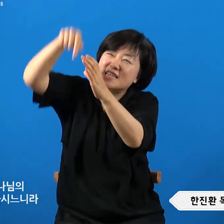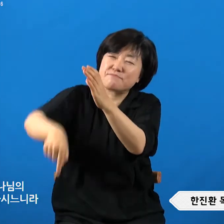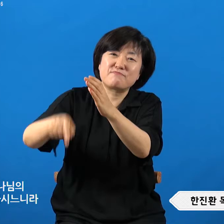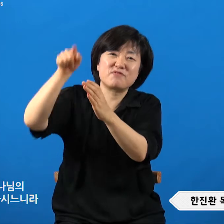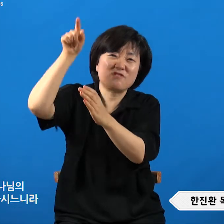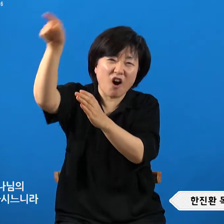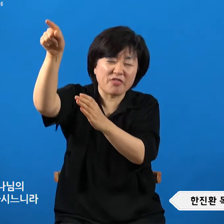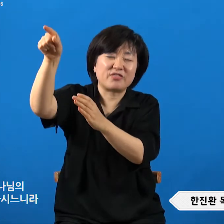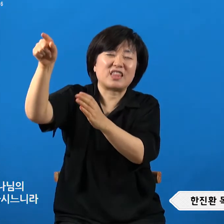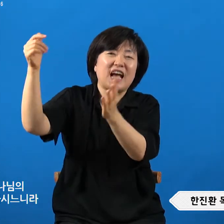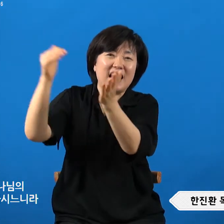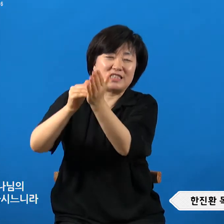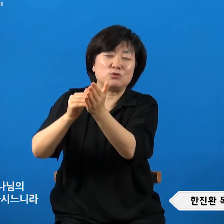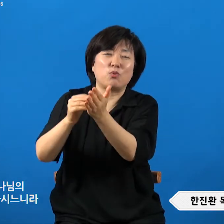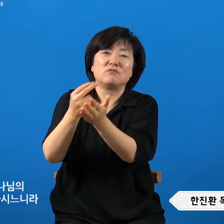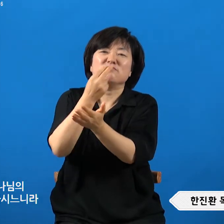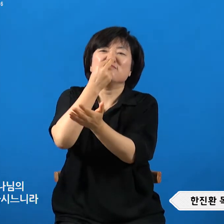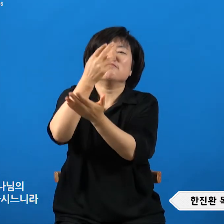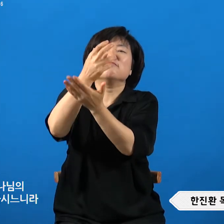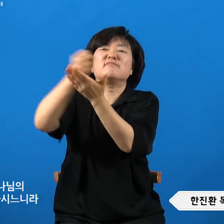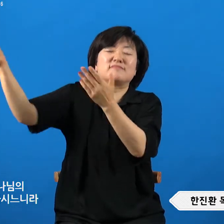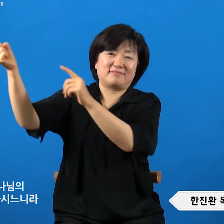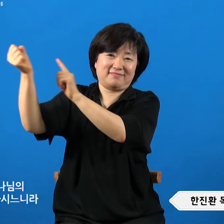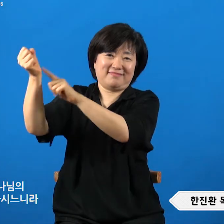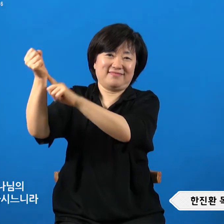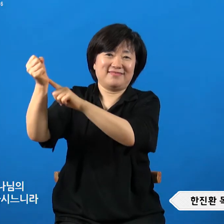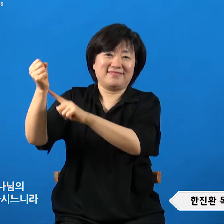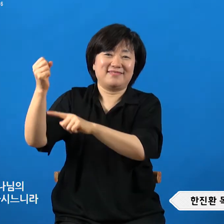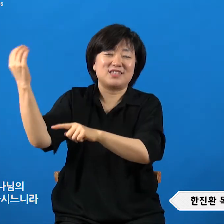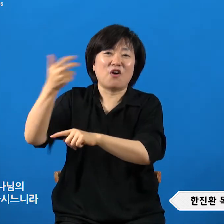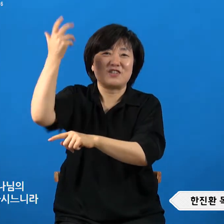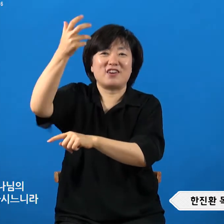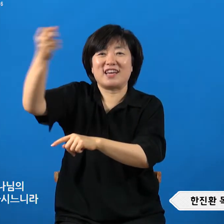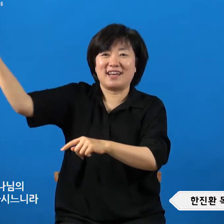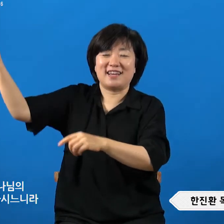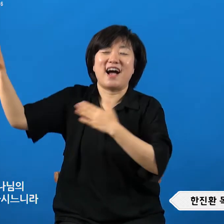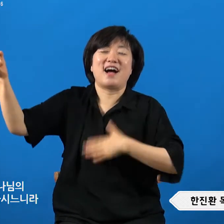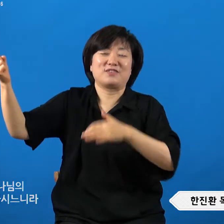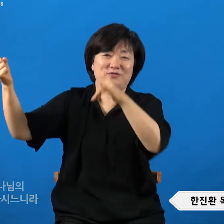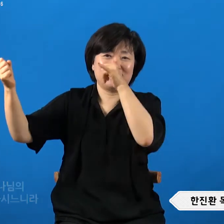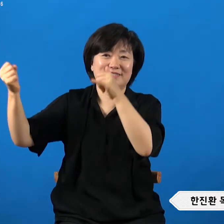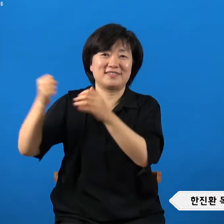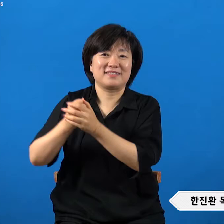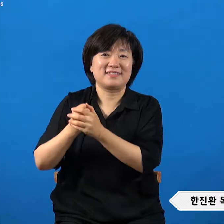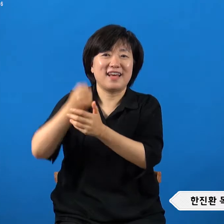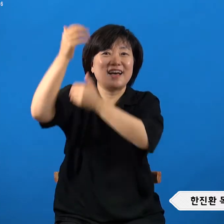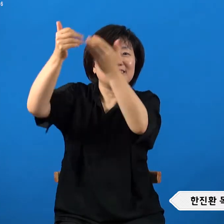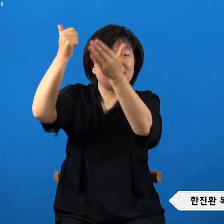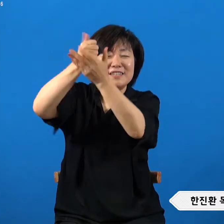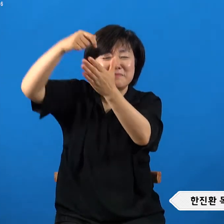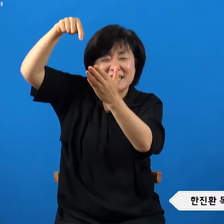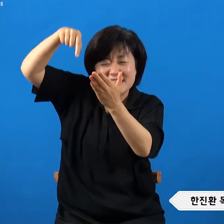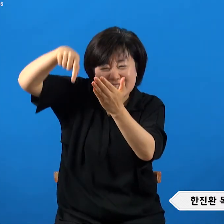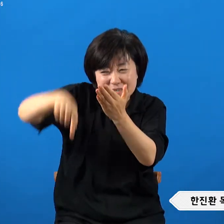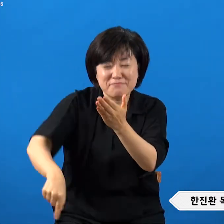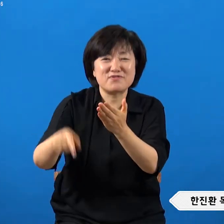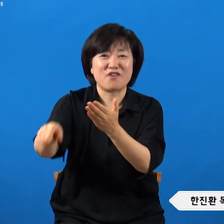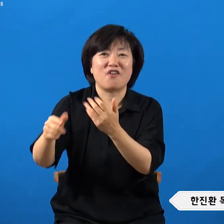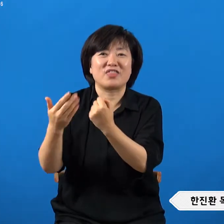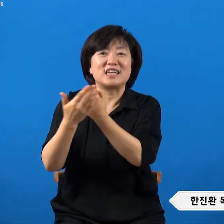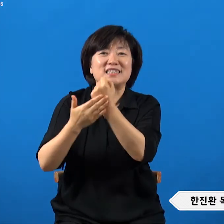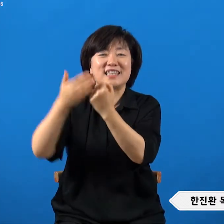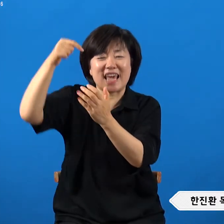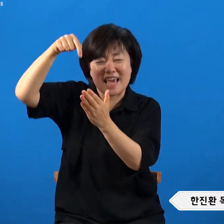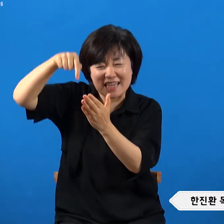것까지도 통달하시느니라. 하나님의 사랑의 깊은 것, 은혜의 깊은 것도 성령님은